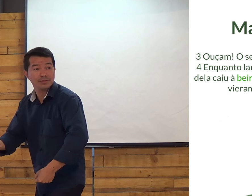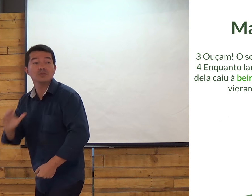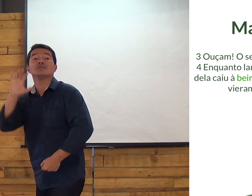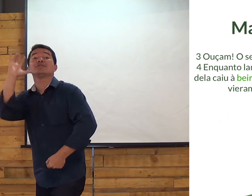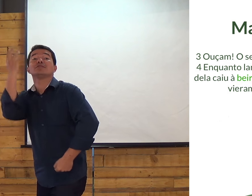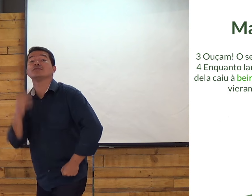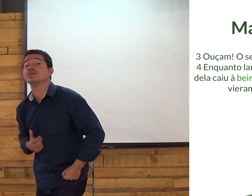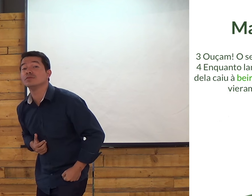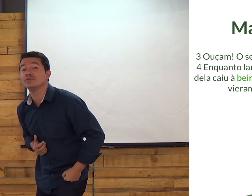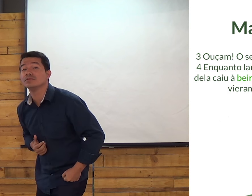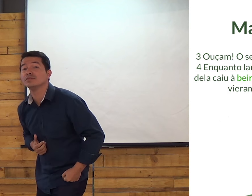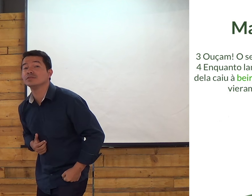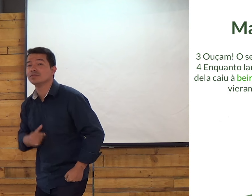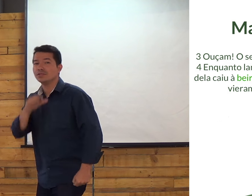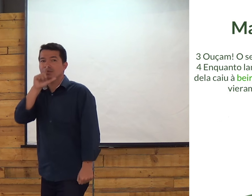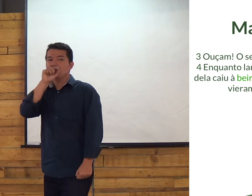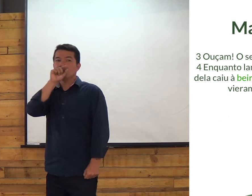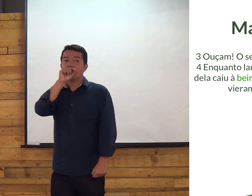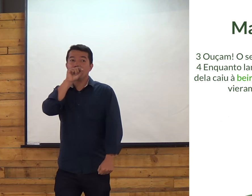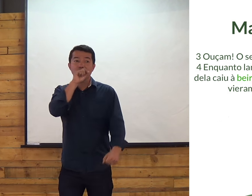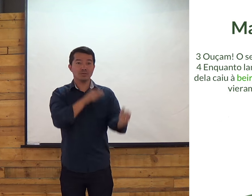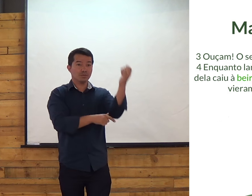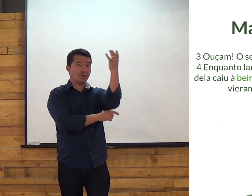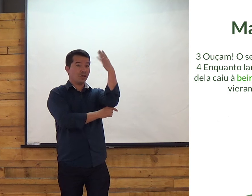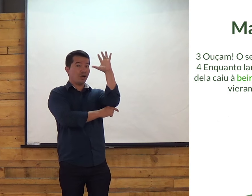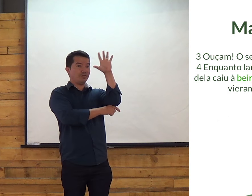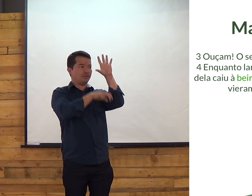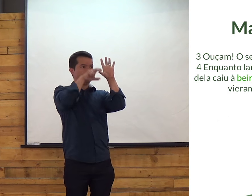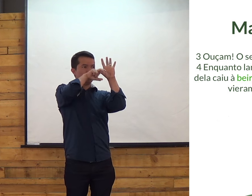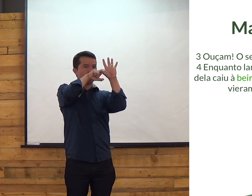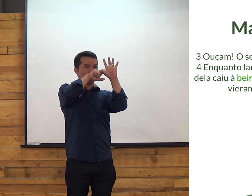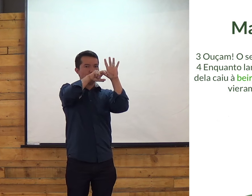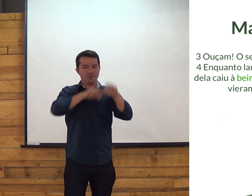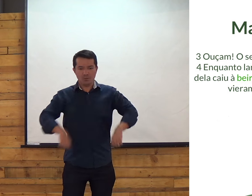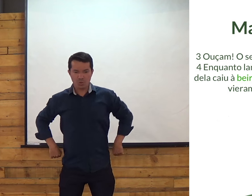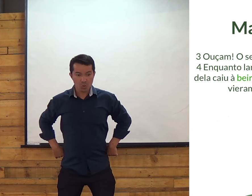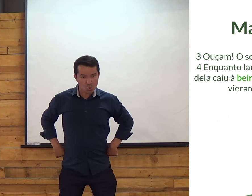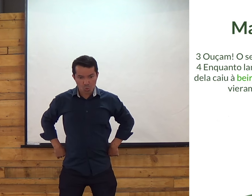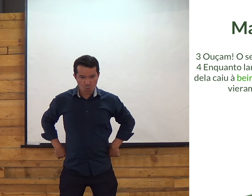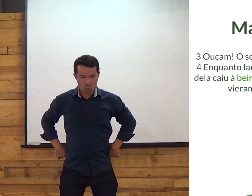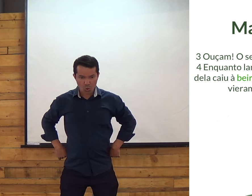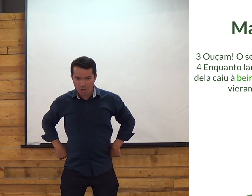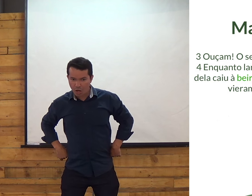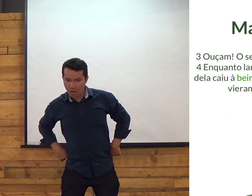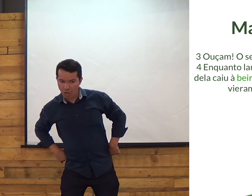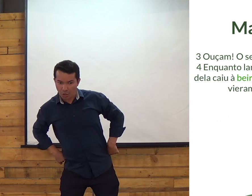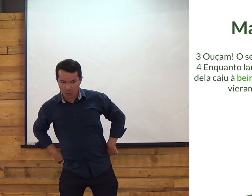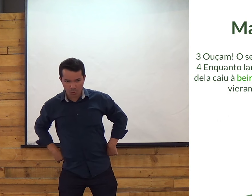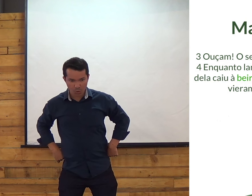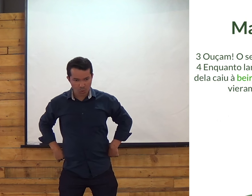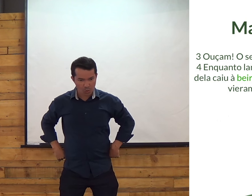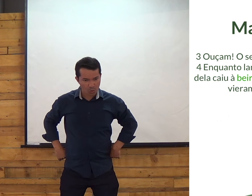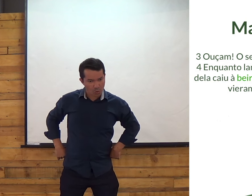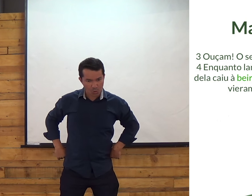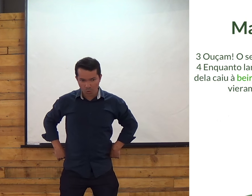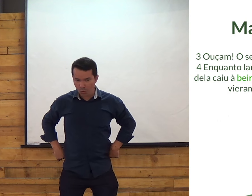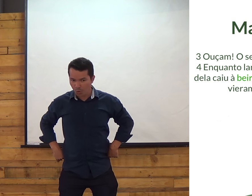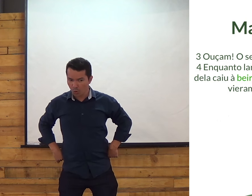saiu semeando. E o que aconteceu? Um pássaro que estava em uma árvore, só de olho ali